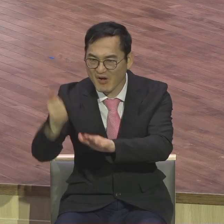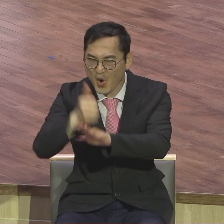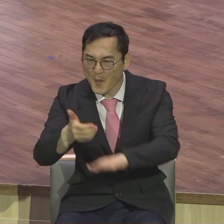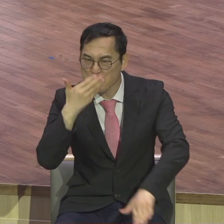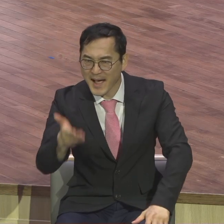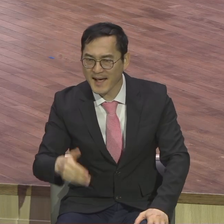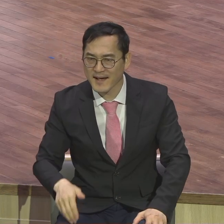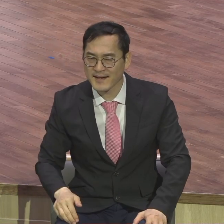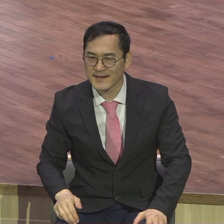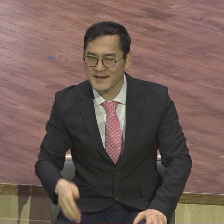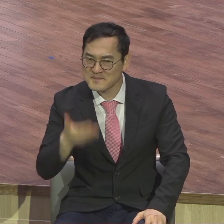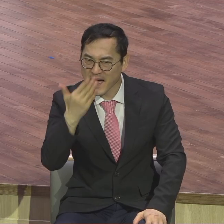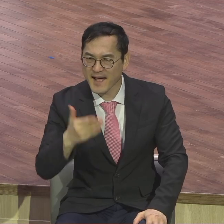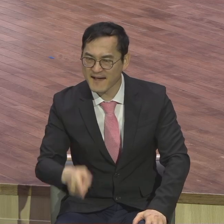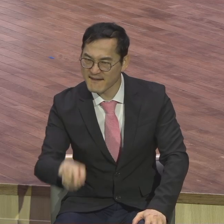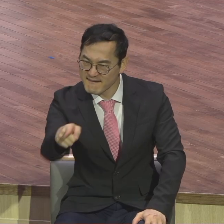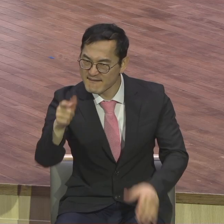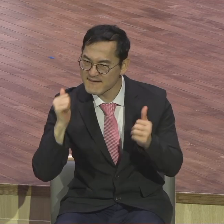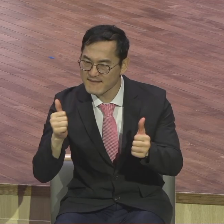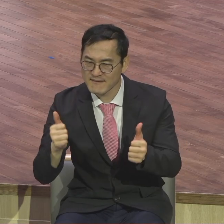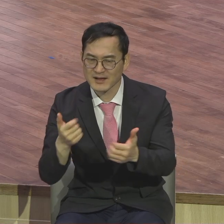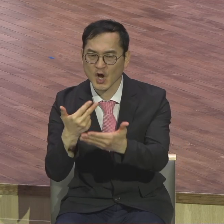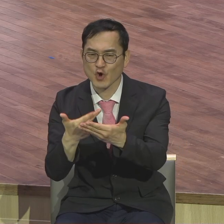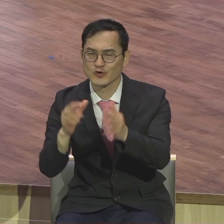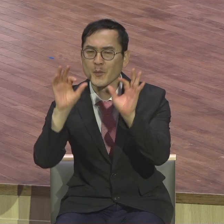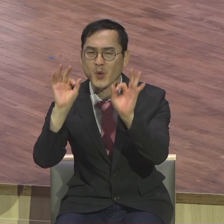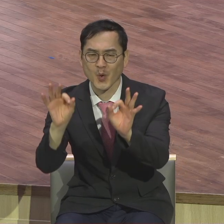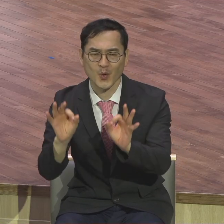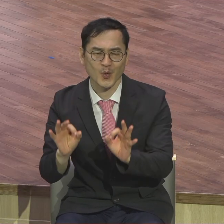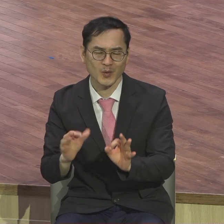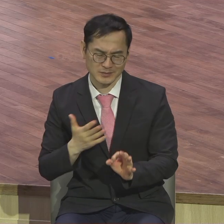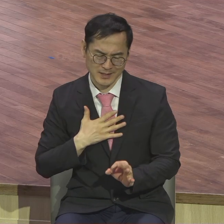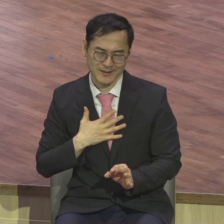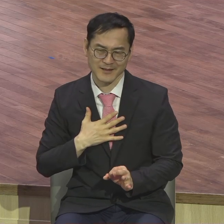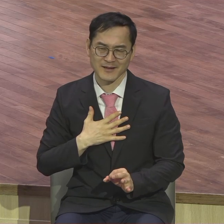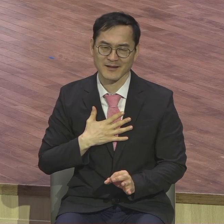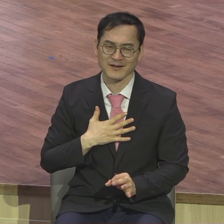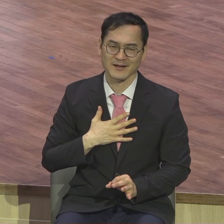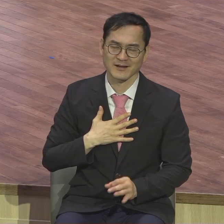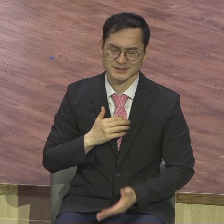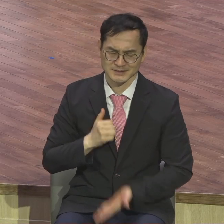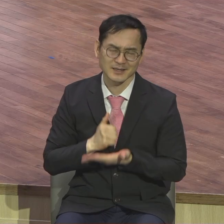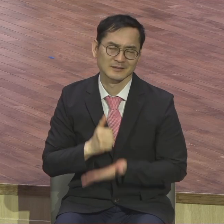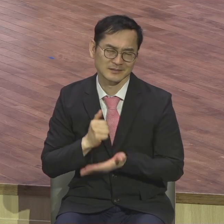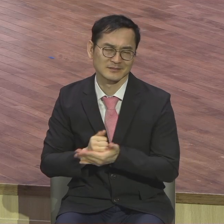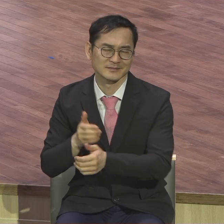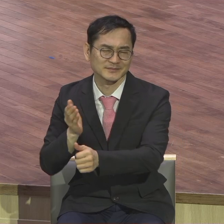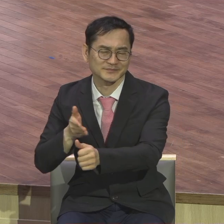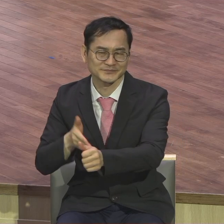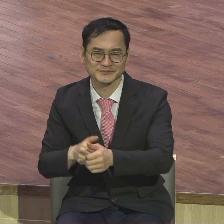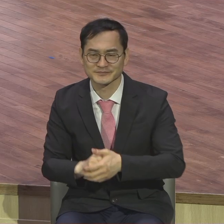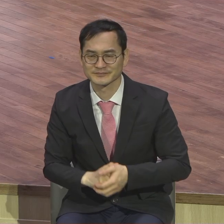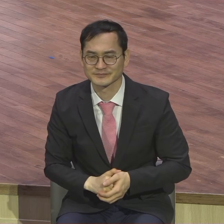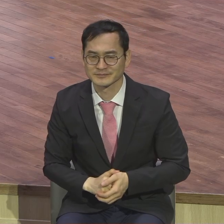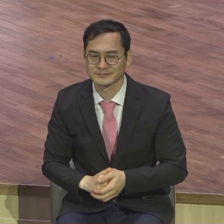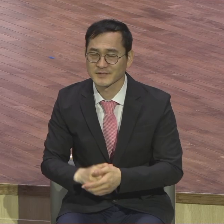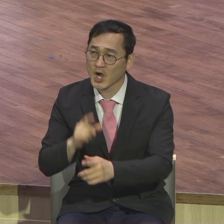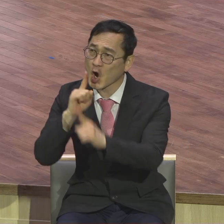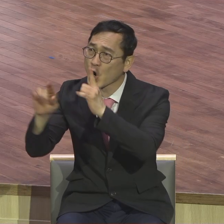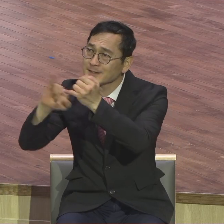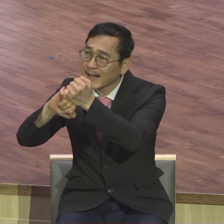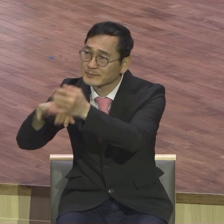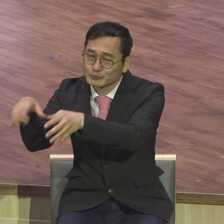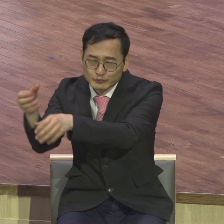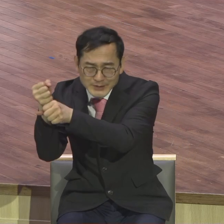세상적으로 실패한 것 같고 그렇게 보일지 몰라도 언약 잡고 말씀의 의지에서